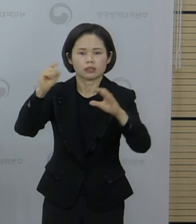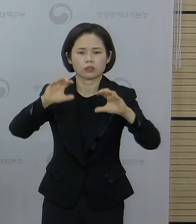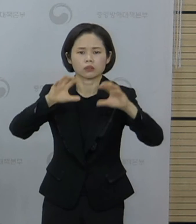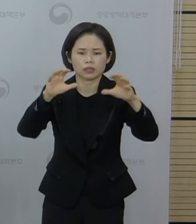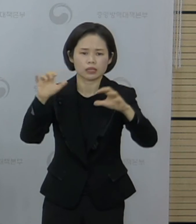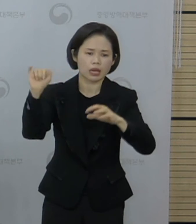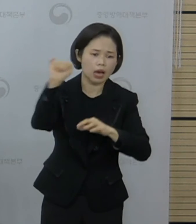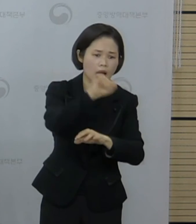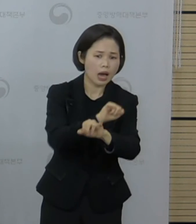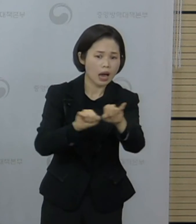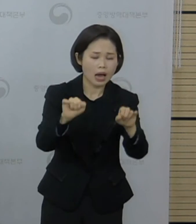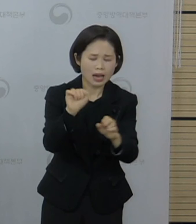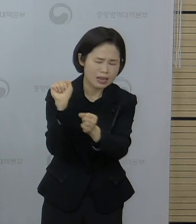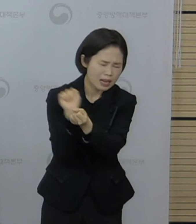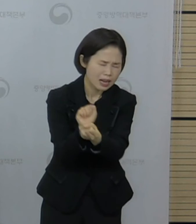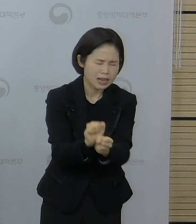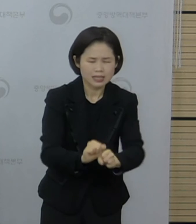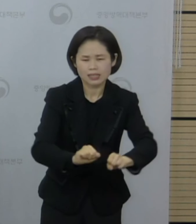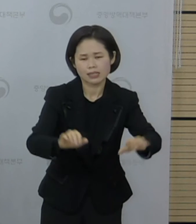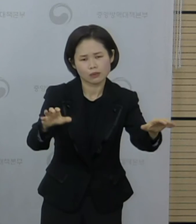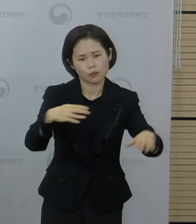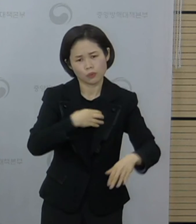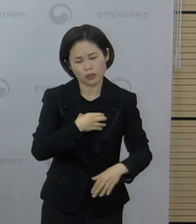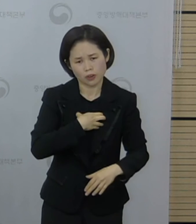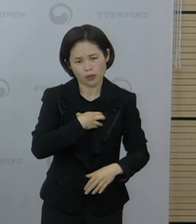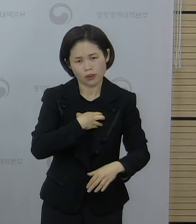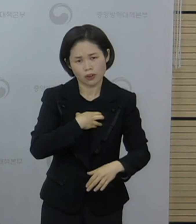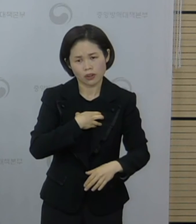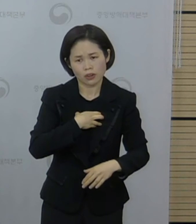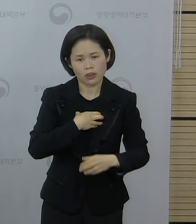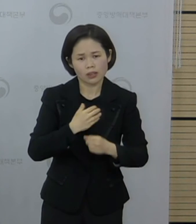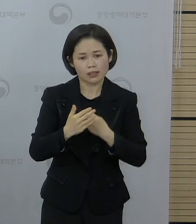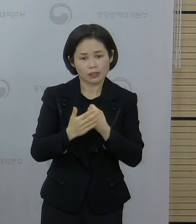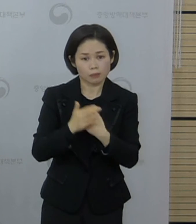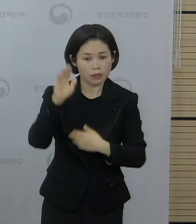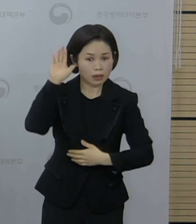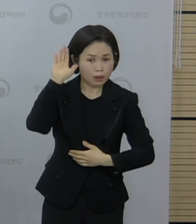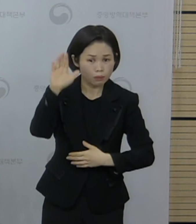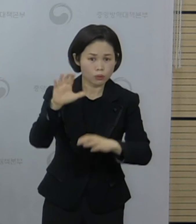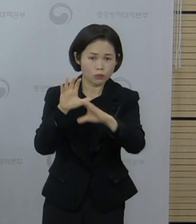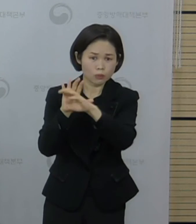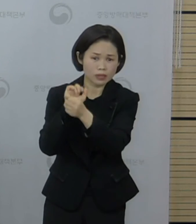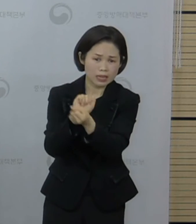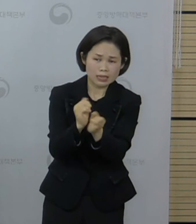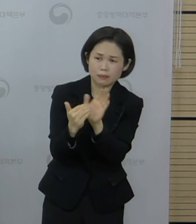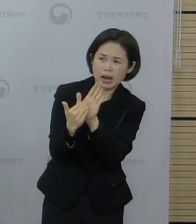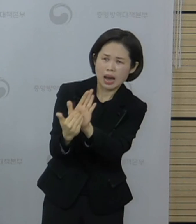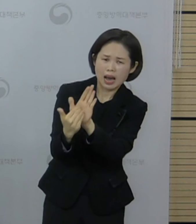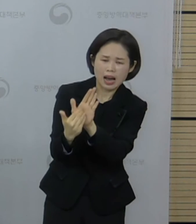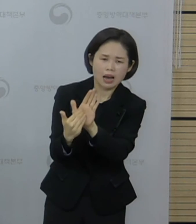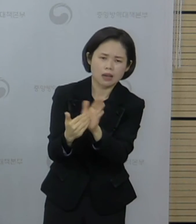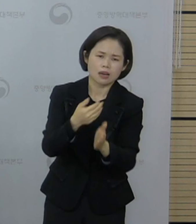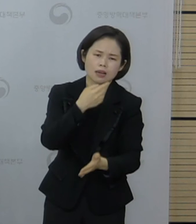것이기에 전체적으로 코로나 1구 대응은 갈수록 어려워지는 것이 사실입니다